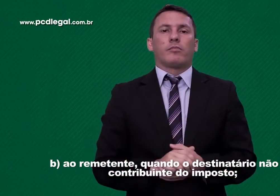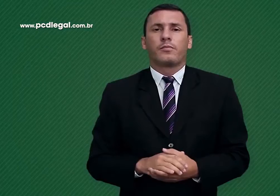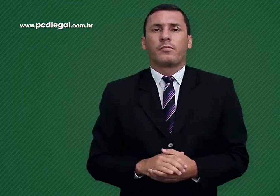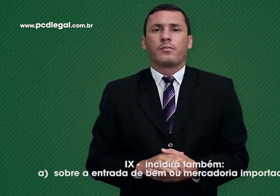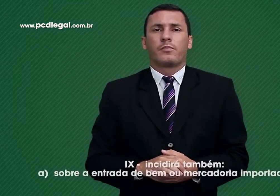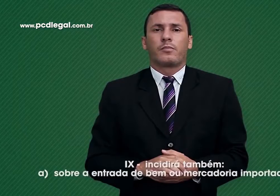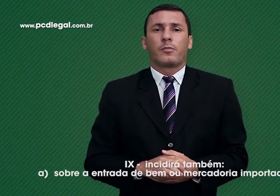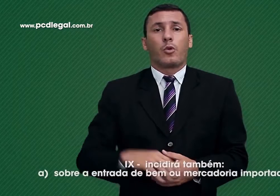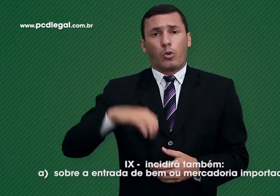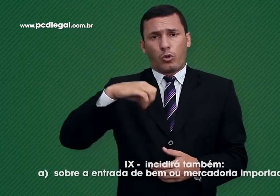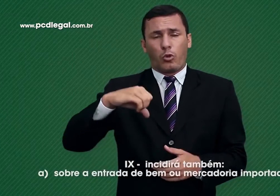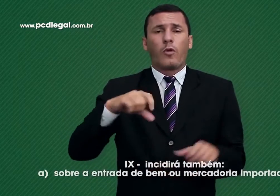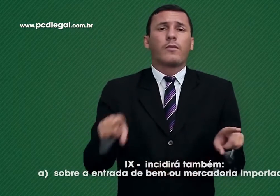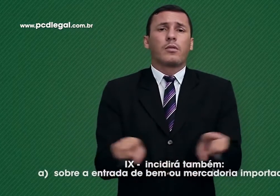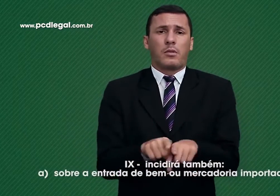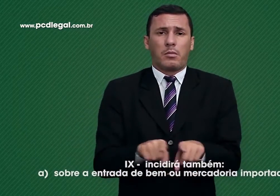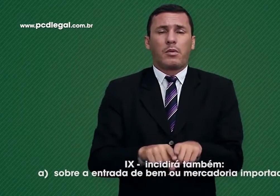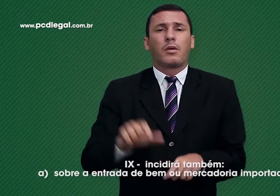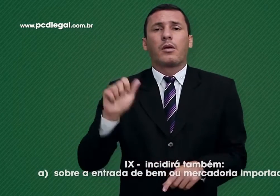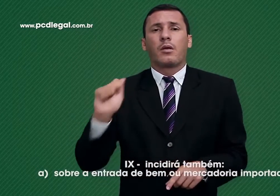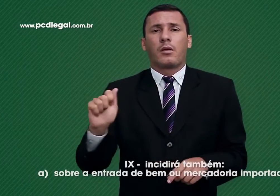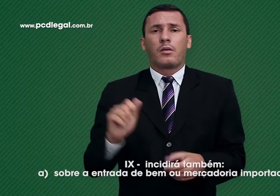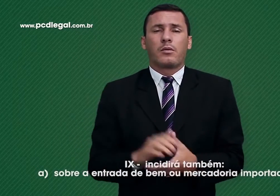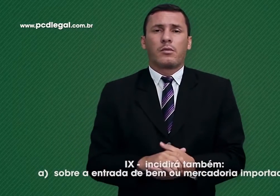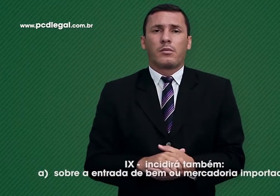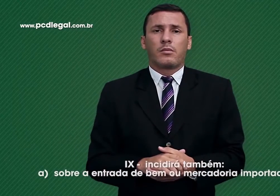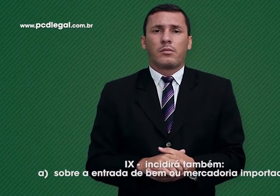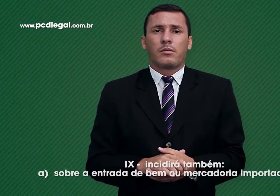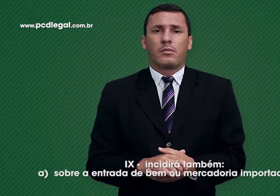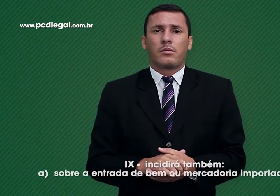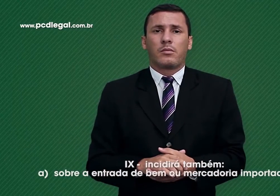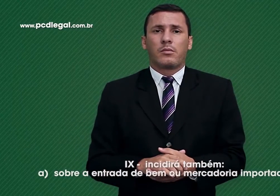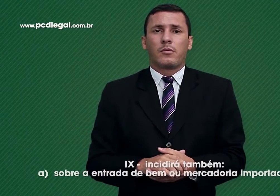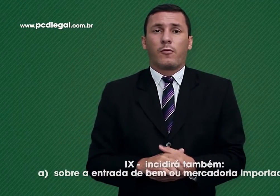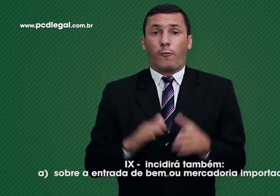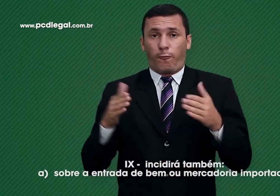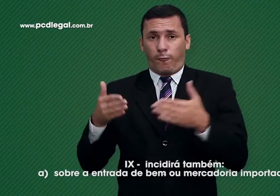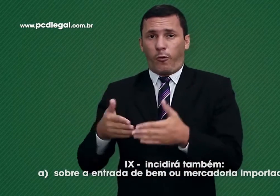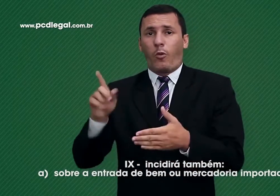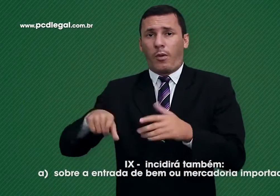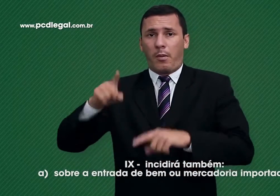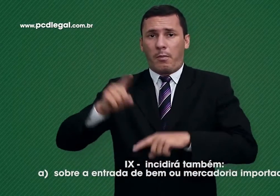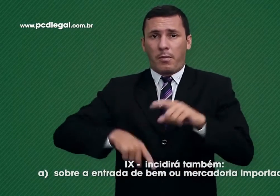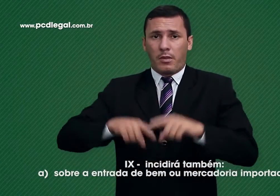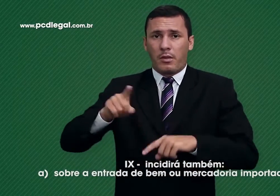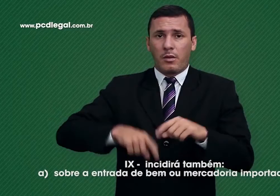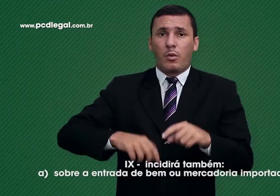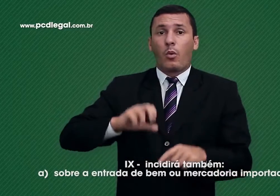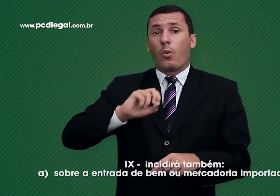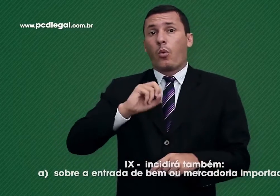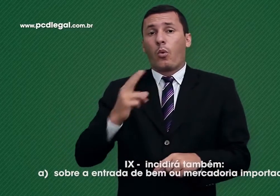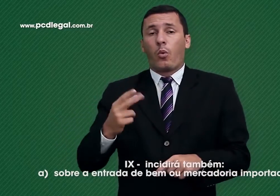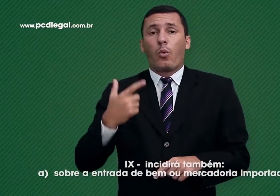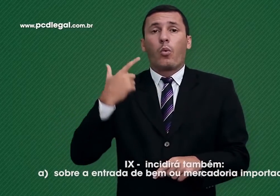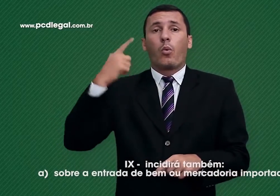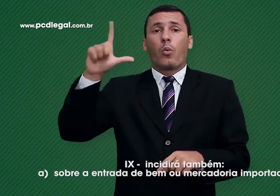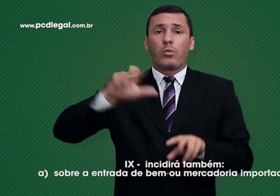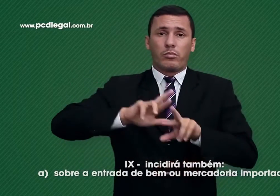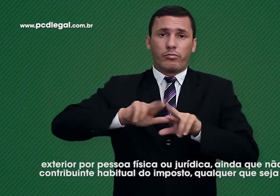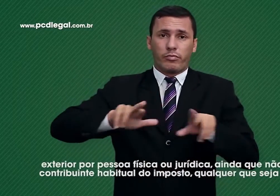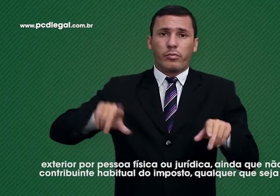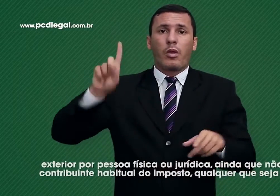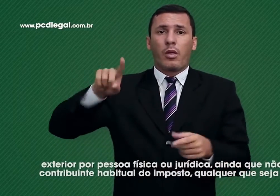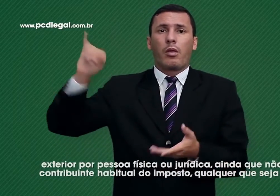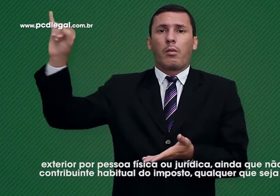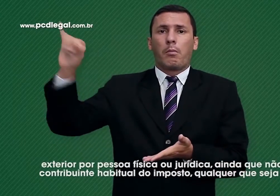do imposto. 9. Incidirá também: a. sobre a entrada de bem ou mercadoria